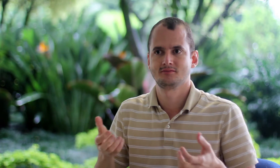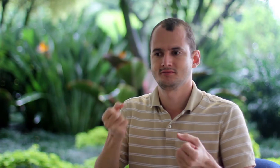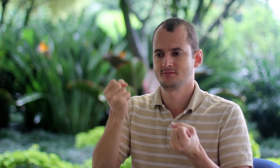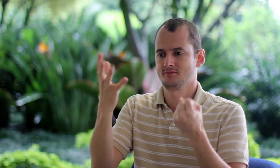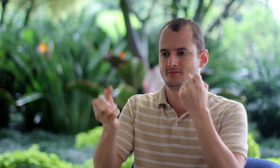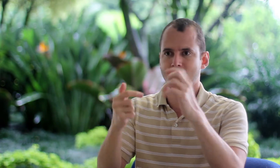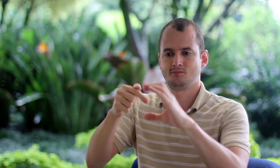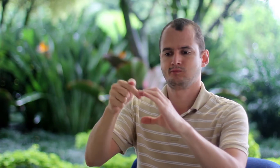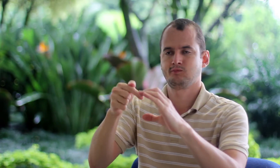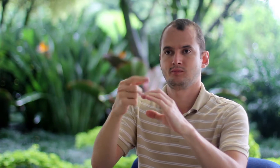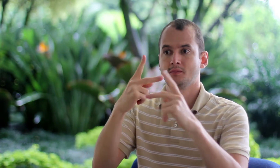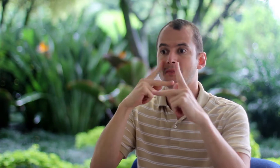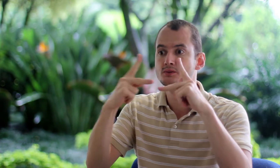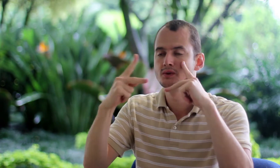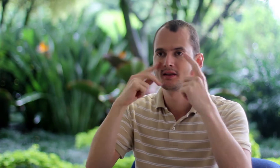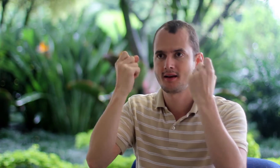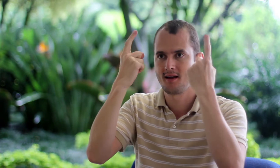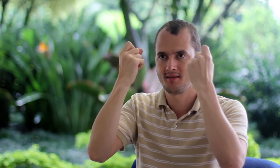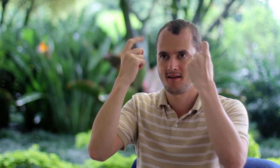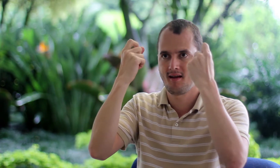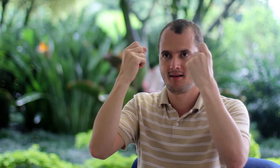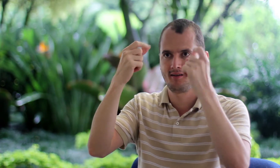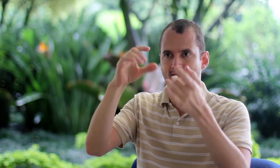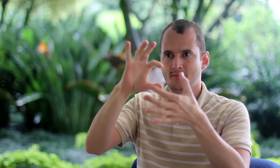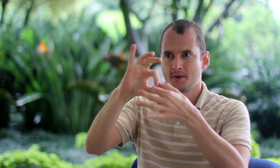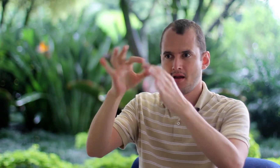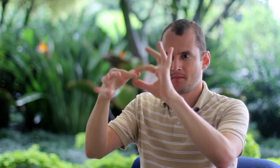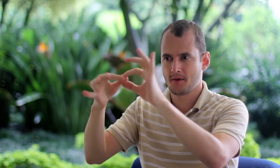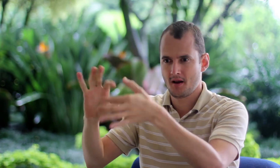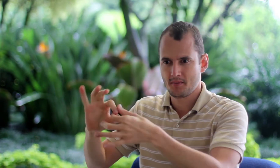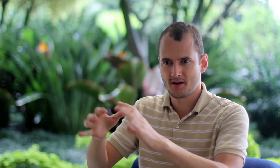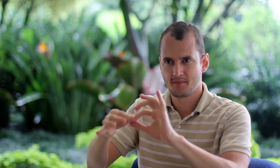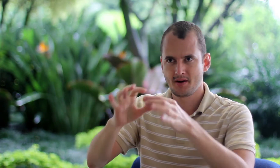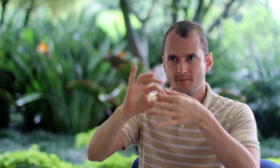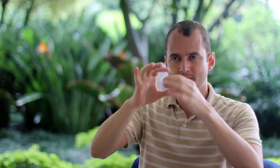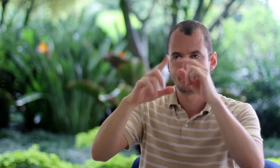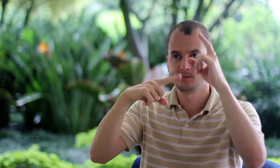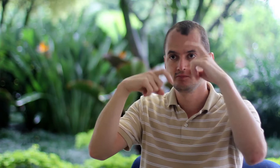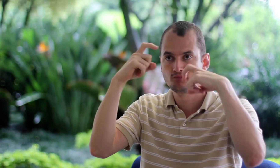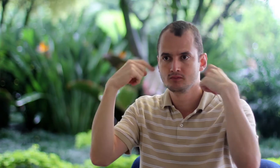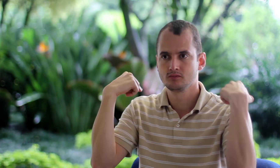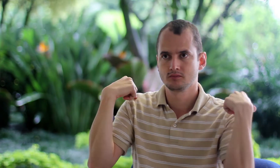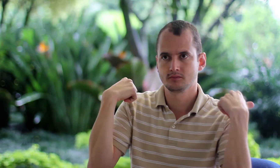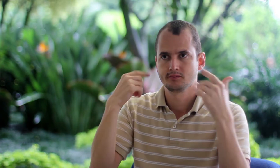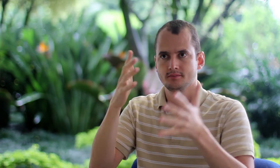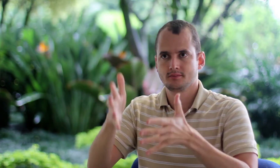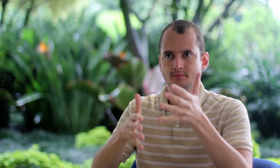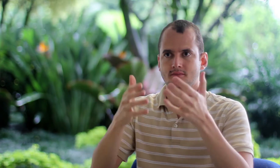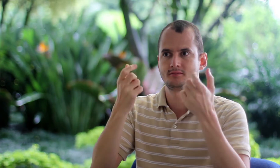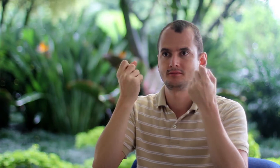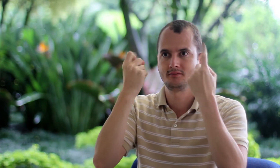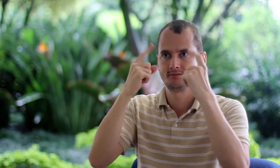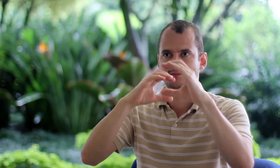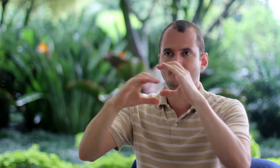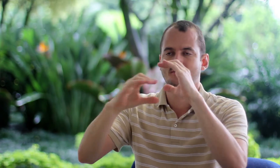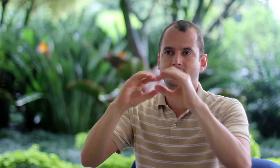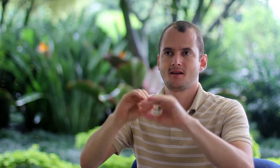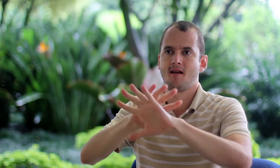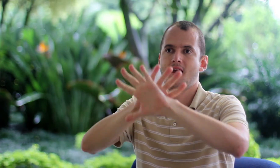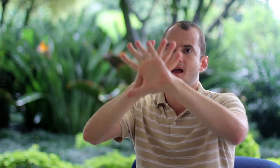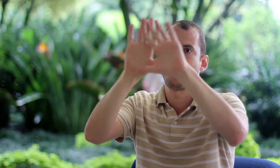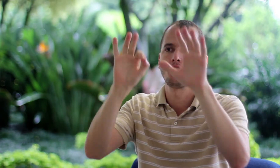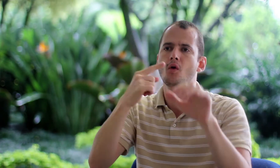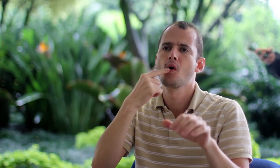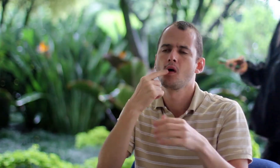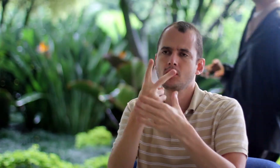no manuales, lo espacial, lo visual de nuestra lengua que se construye a nivel nacional, se construye con todos los